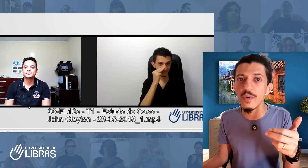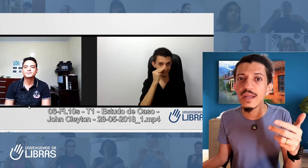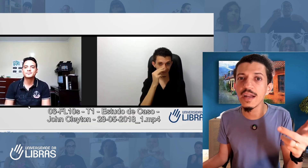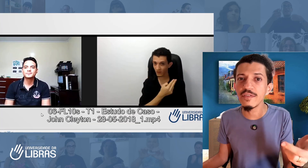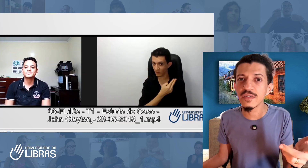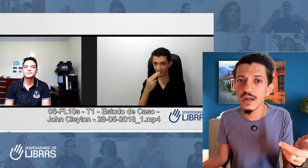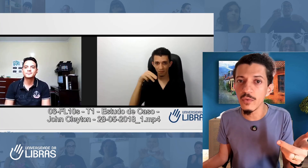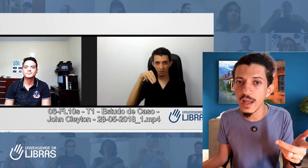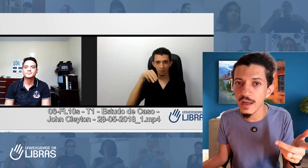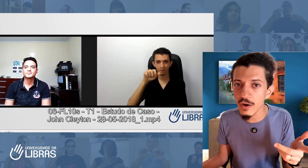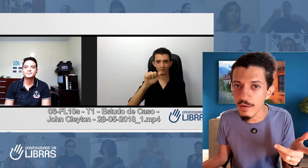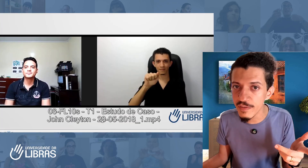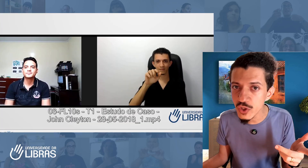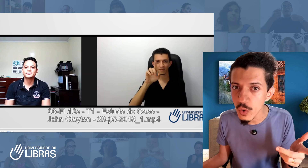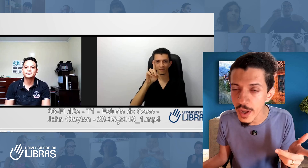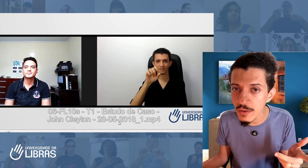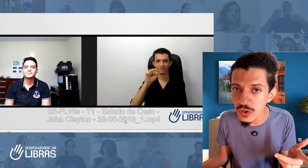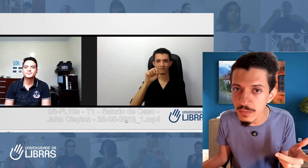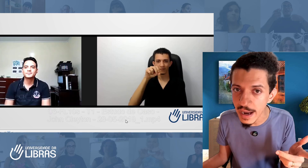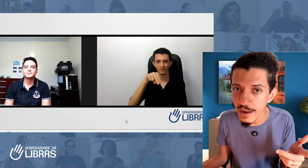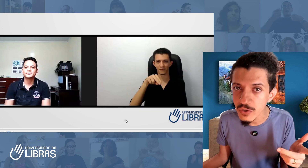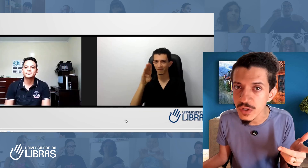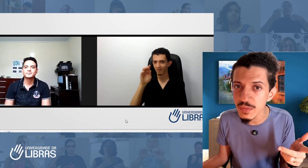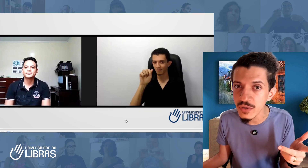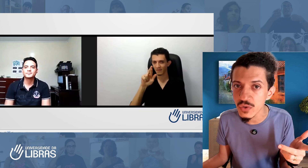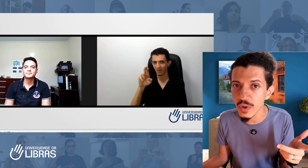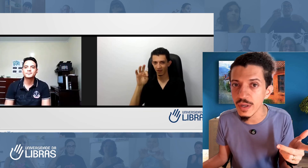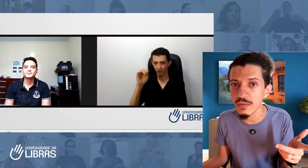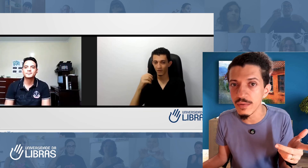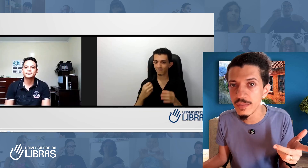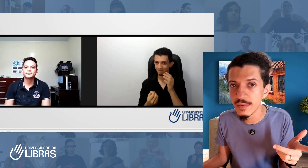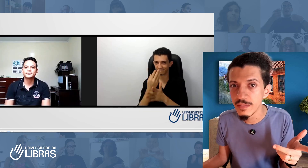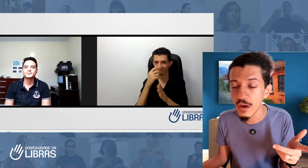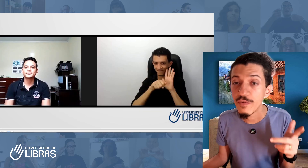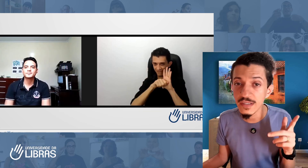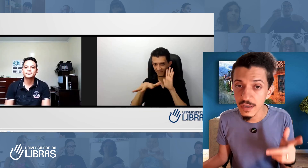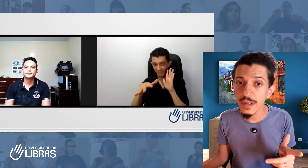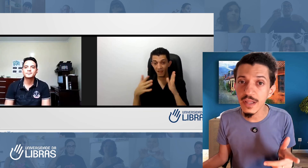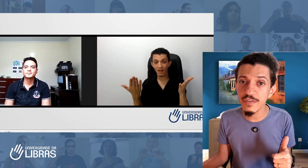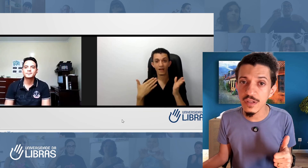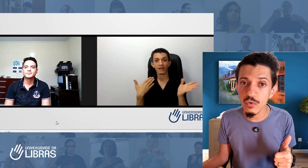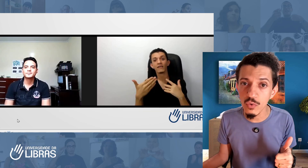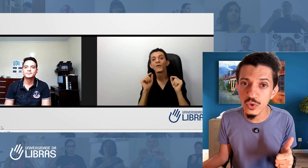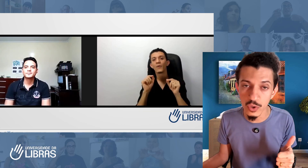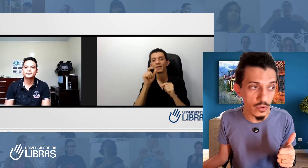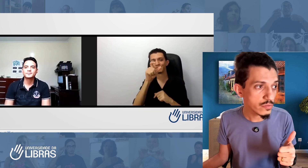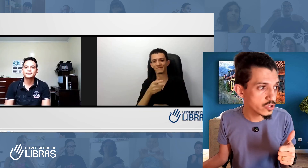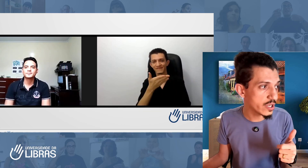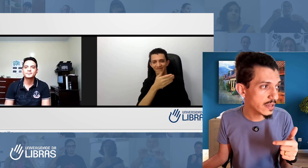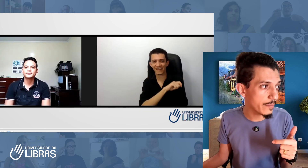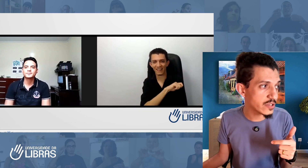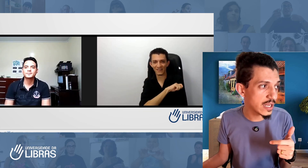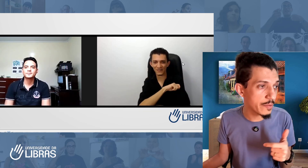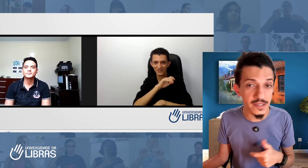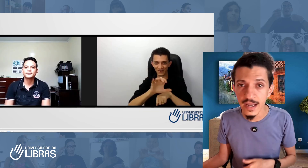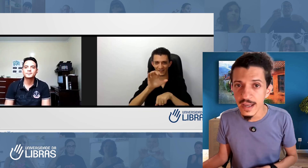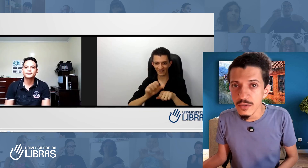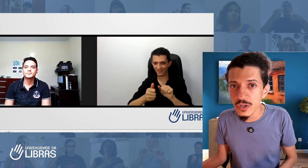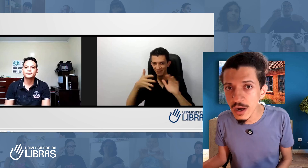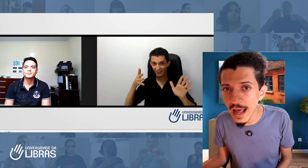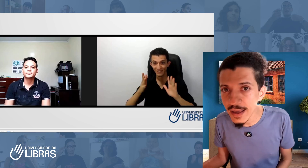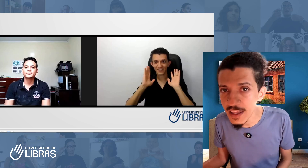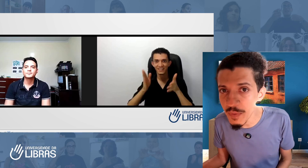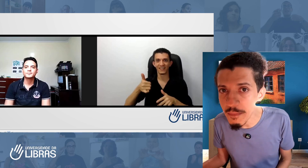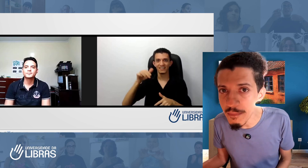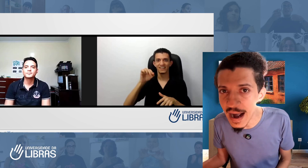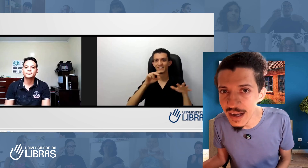eu entrevistando ele, aqui, ó, 28 de maio de 2018. Eu fazendo uma entrevista com o John diretamente em Libras. Se você